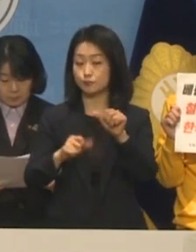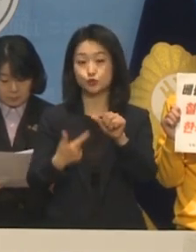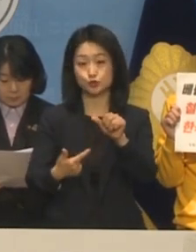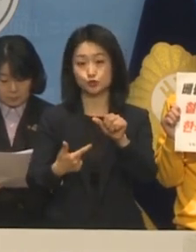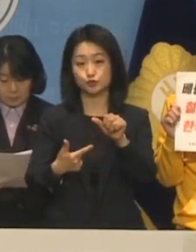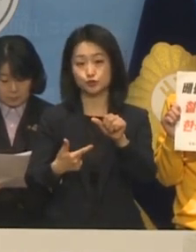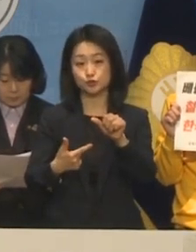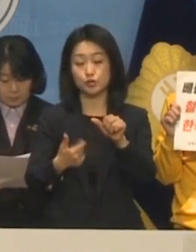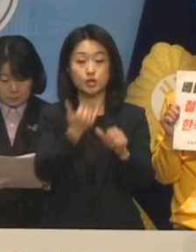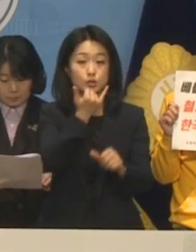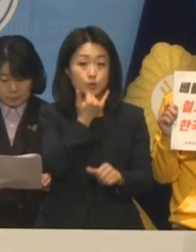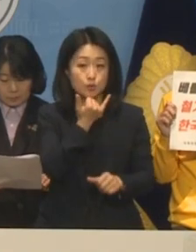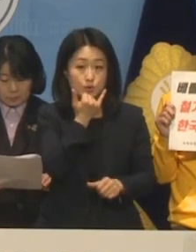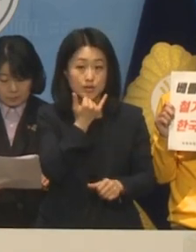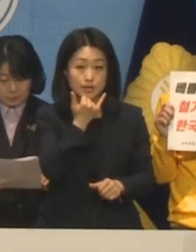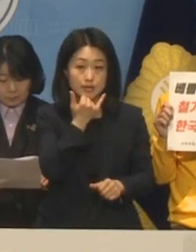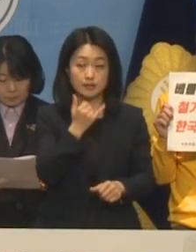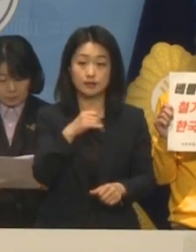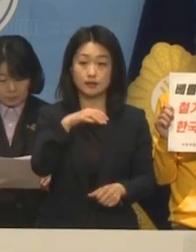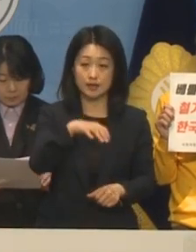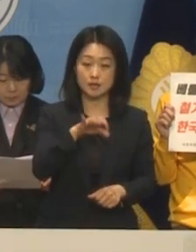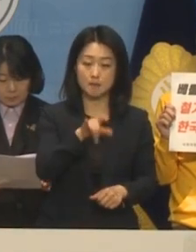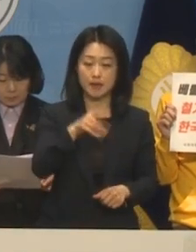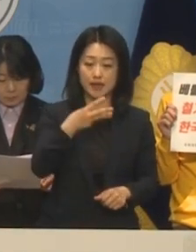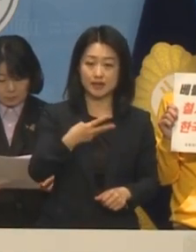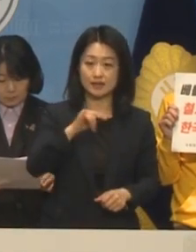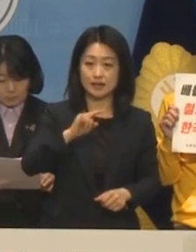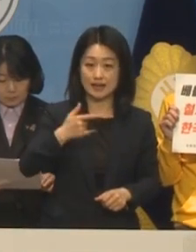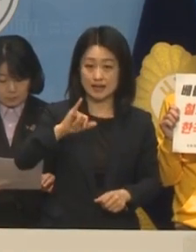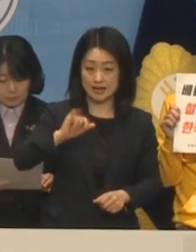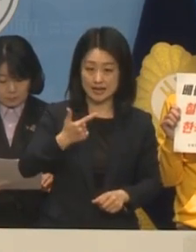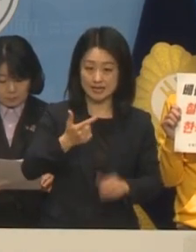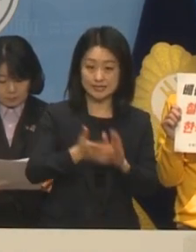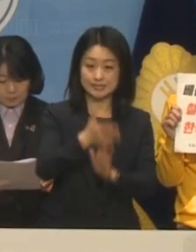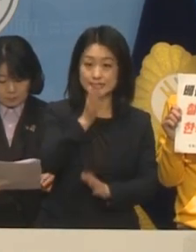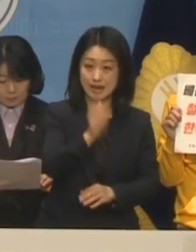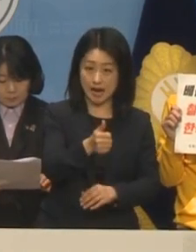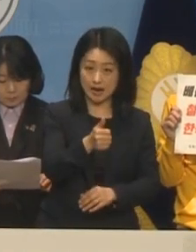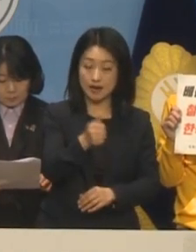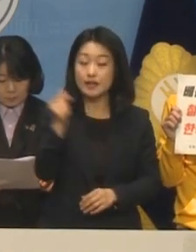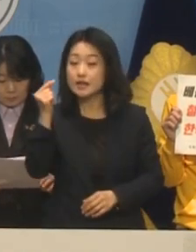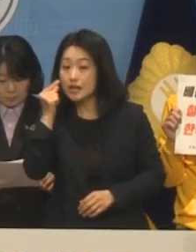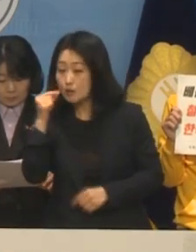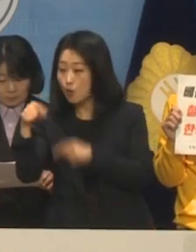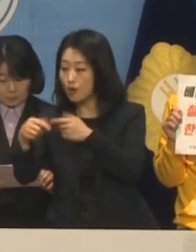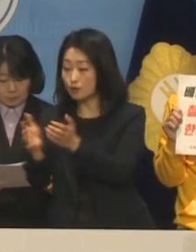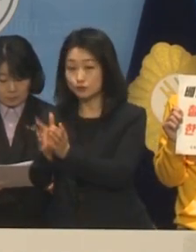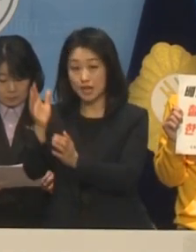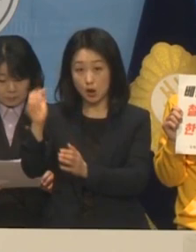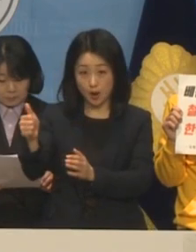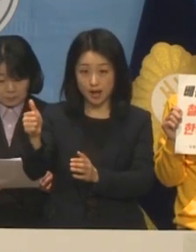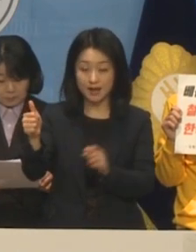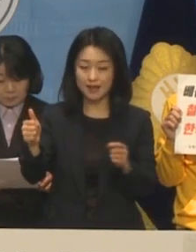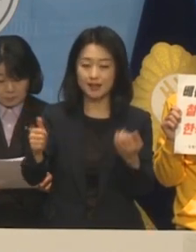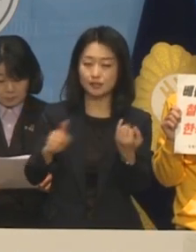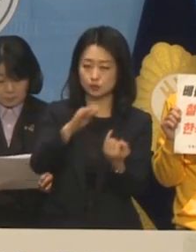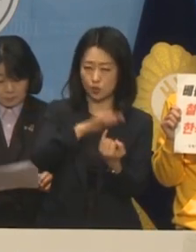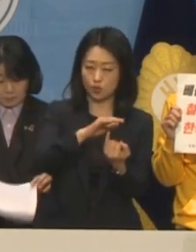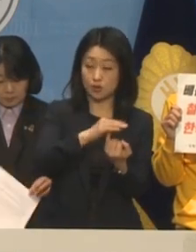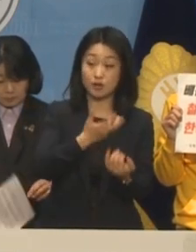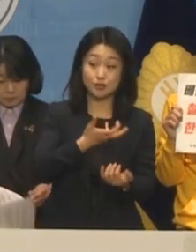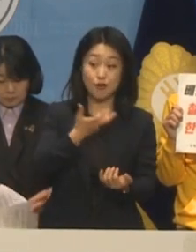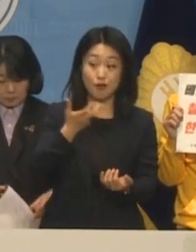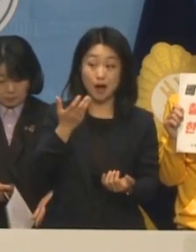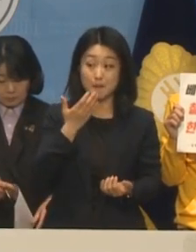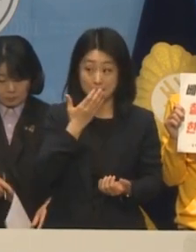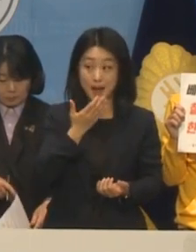16일 독일 베를린시는 보도자료를 통해 베를린 시장이 일본 외무상에게 베를린 평화의 소녀상 철거를 시사하는